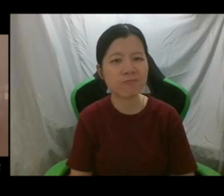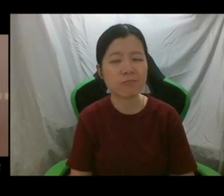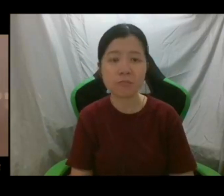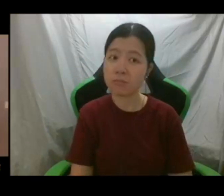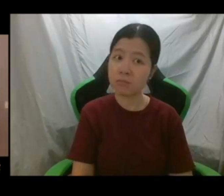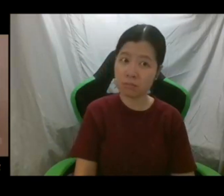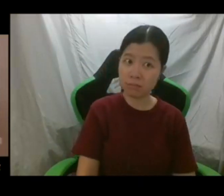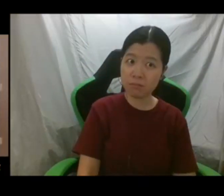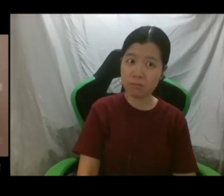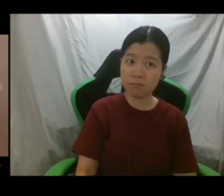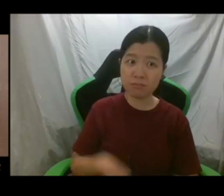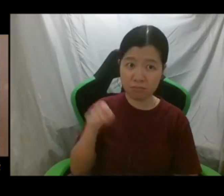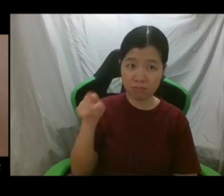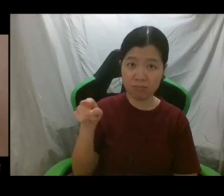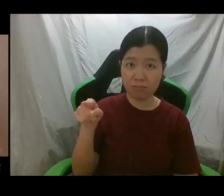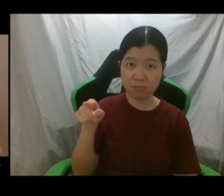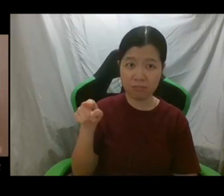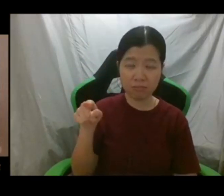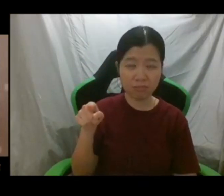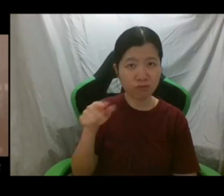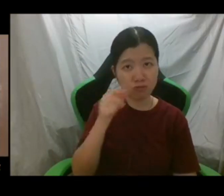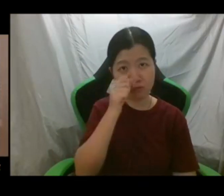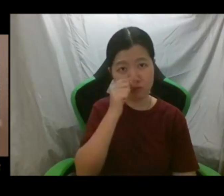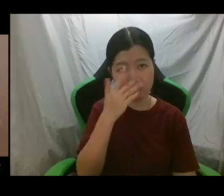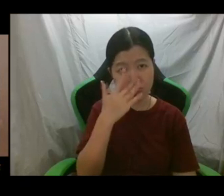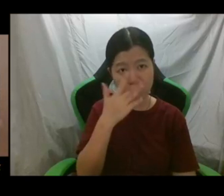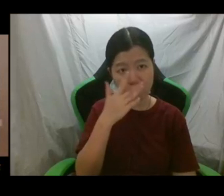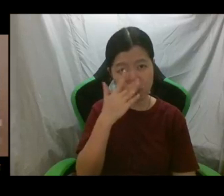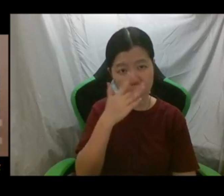咦？呢幅呢？咁得意嘅？